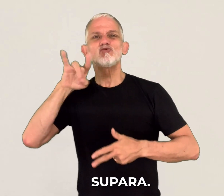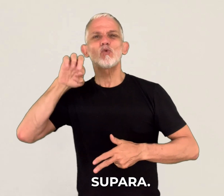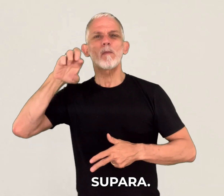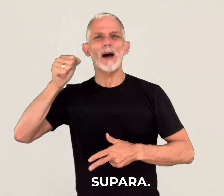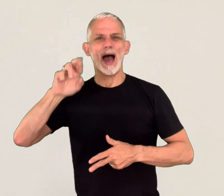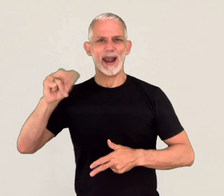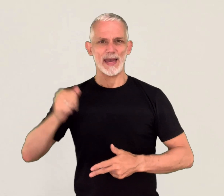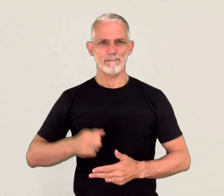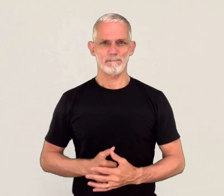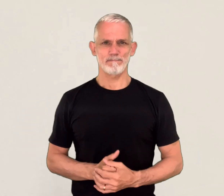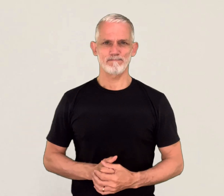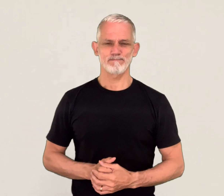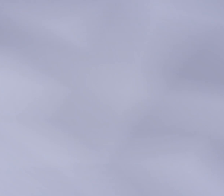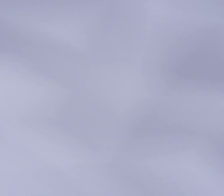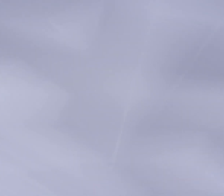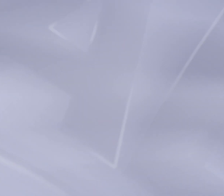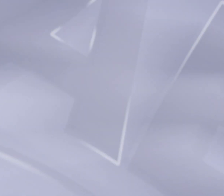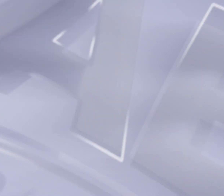supara